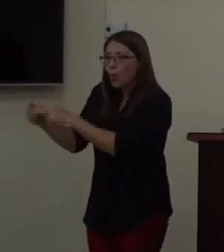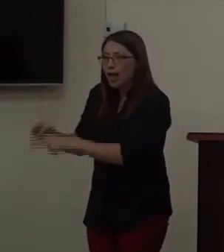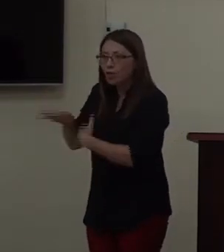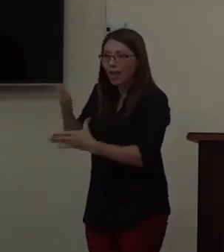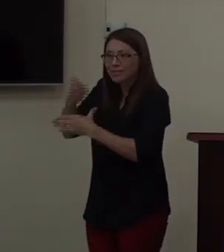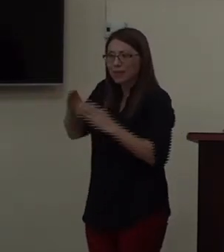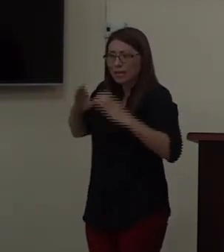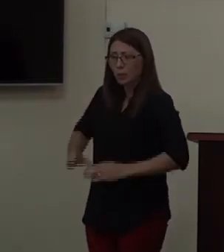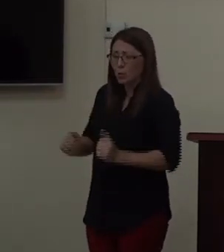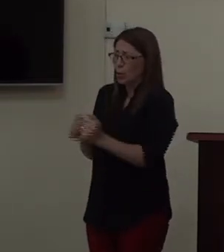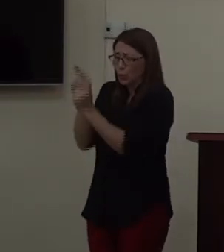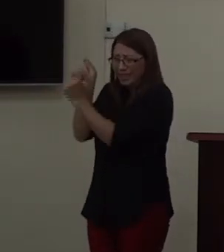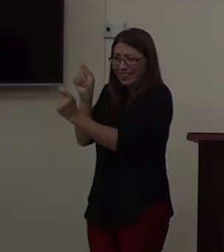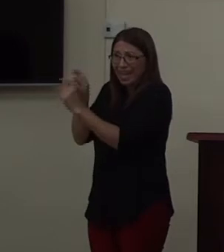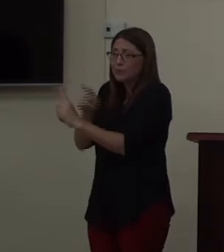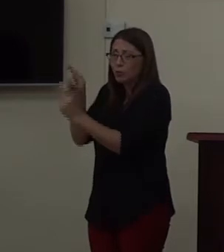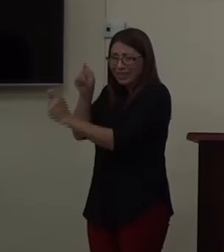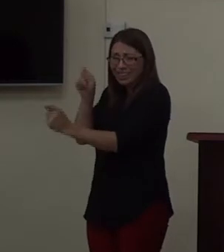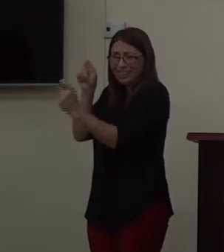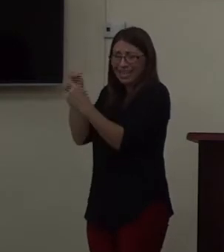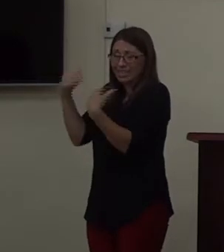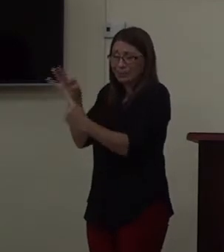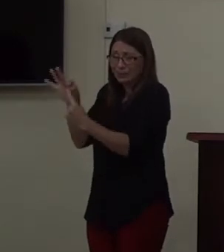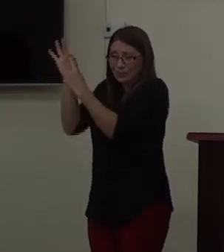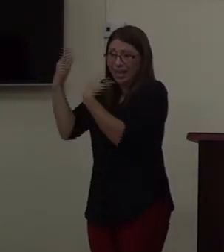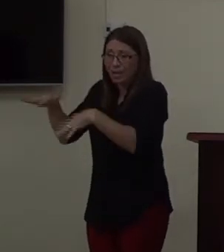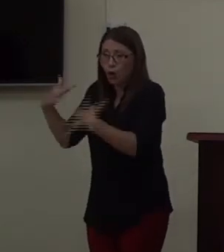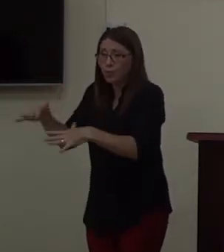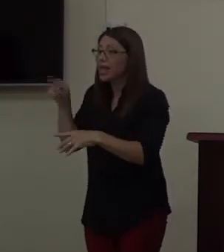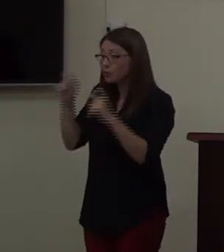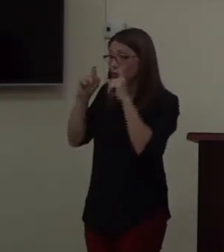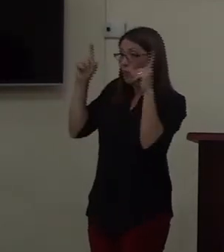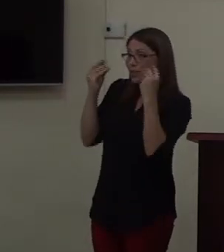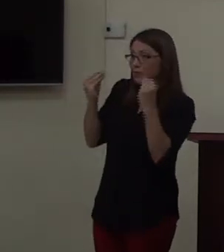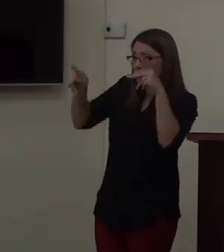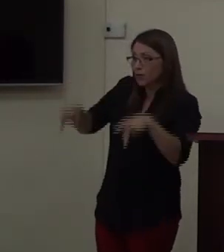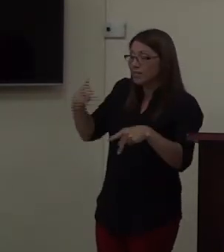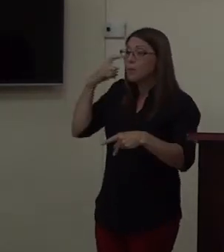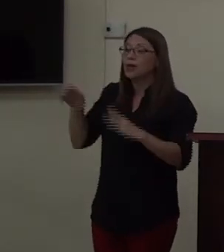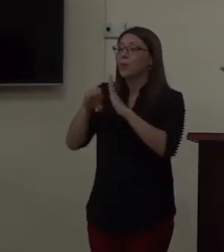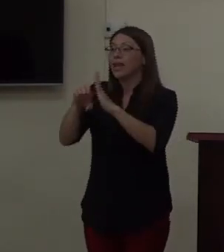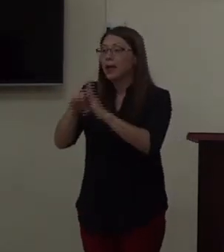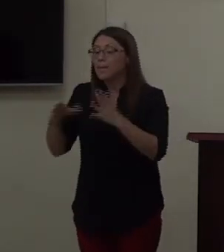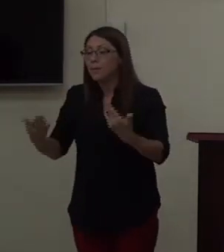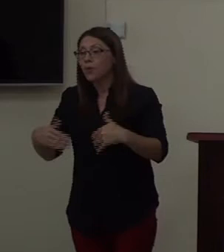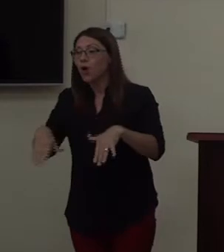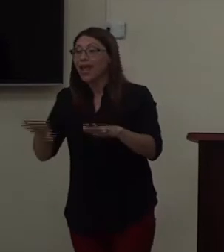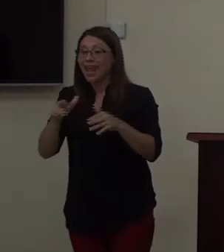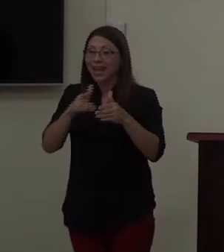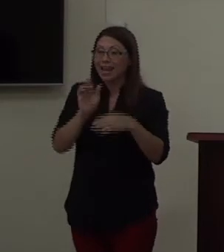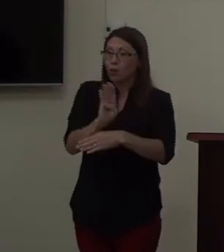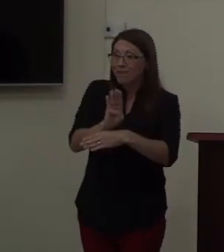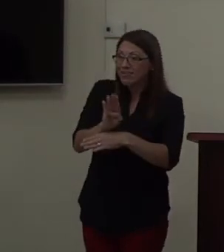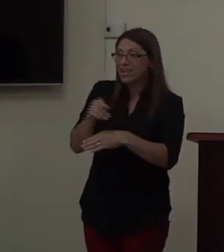detalle, ¿verdad? Enorme, enorme, enorme. Eso les sorprende mucho a todos los que hacen eso, ¿verdad? Porque el nivel de detalle con el que se nombra, por ejemplo, en la lengua de Dorani en Brindri